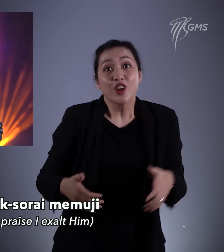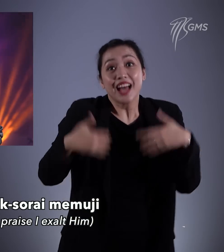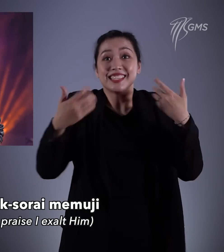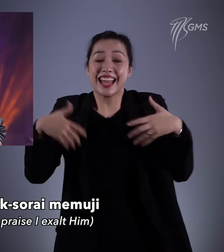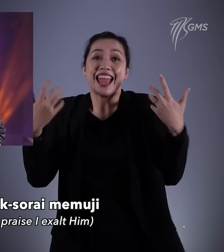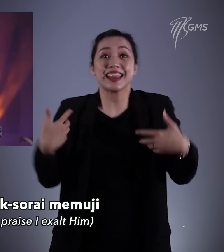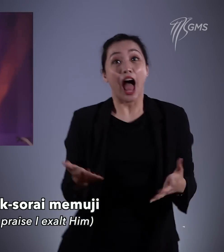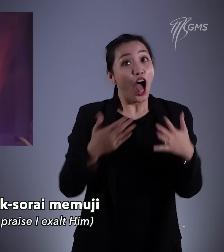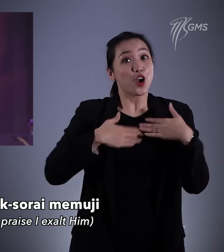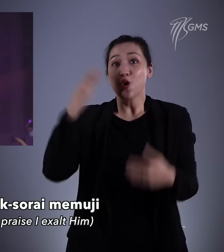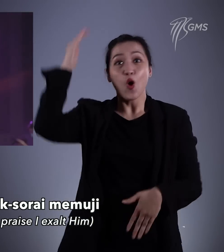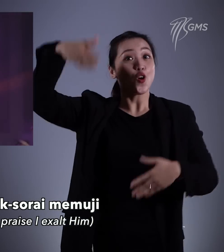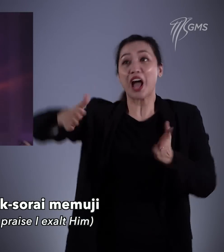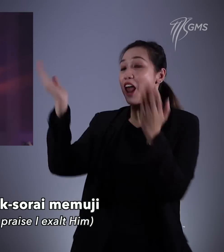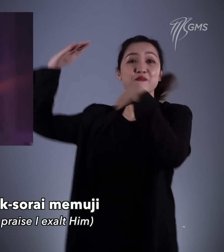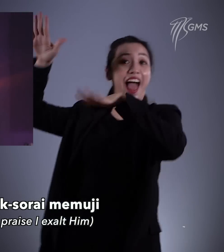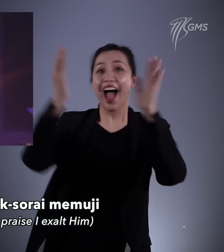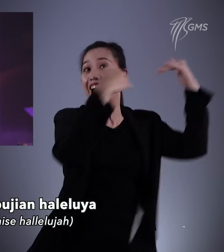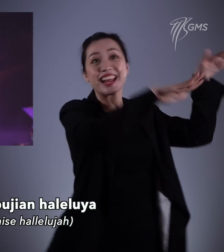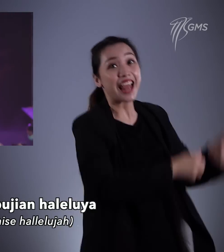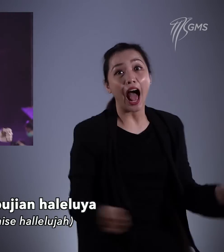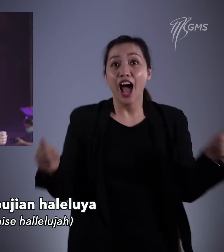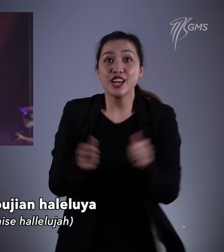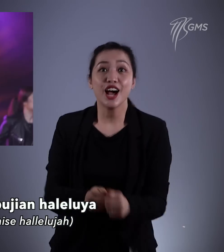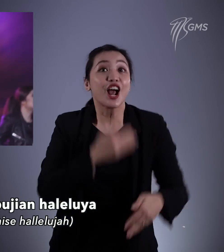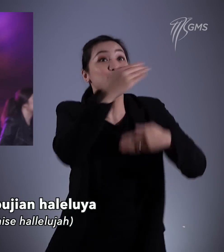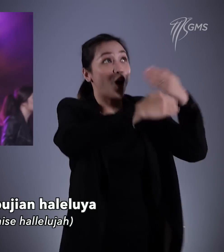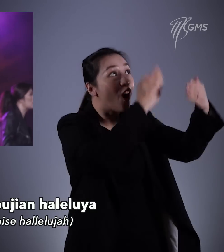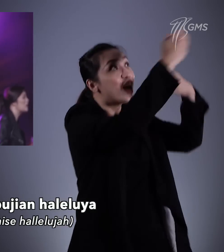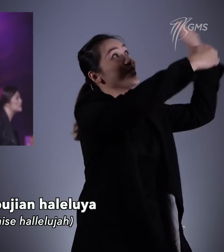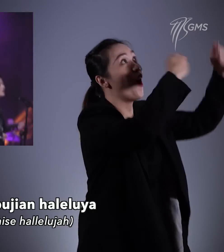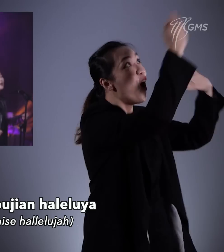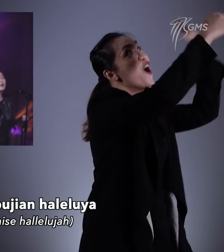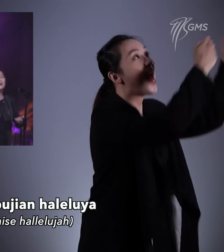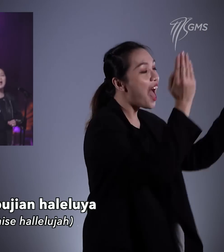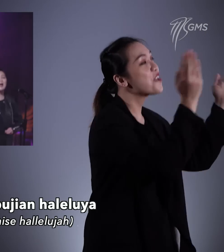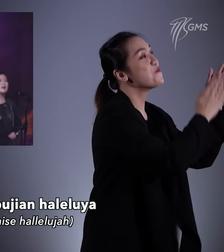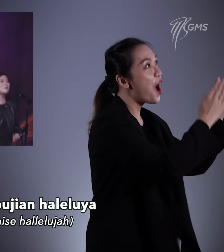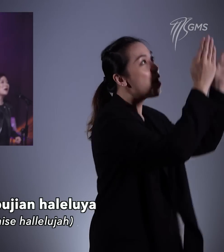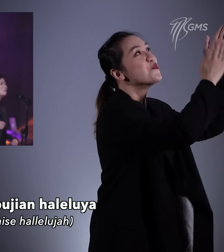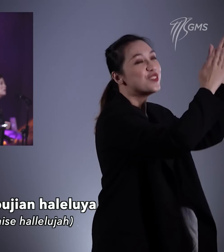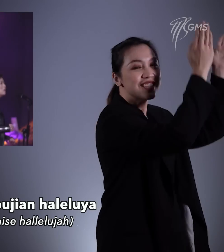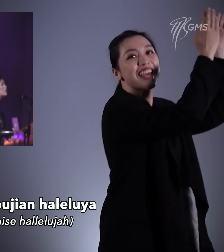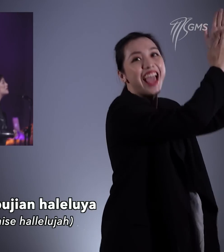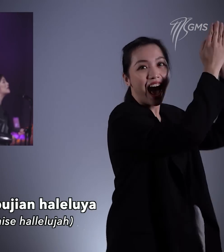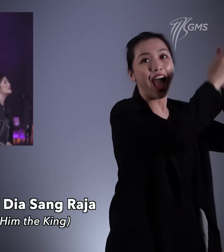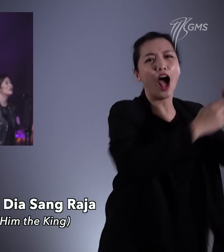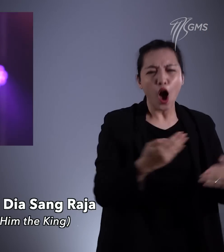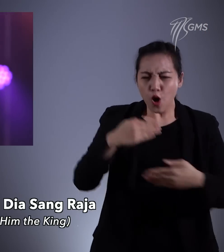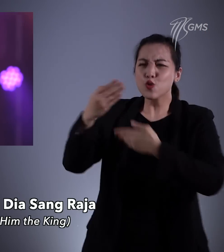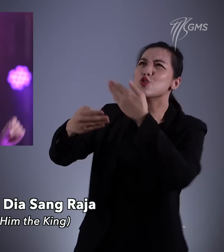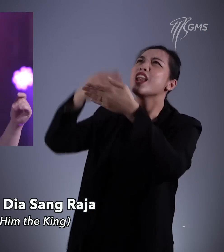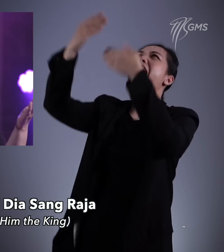dengan sukacitaku kan menari, dengan sorak-sorai